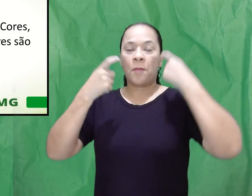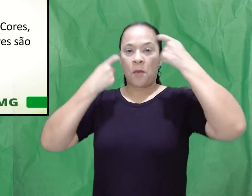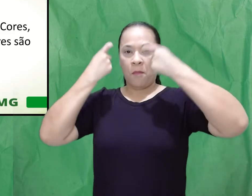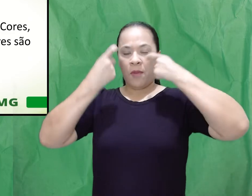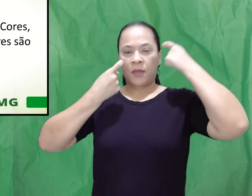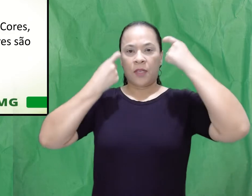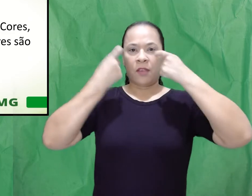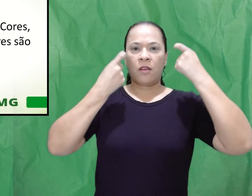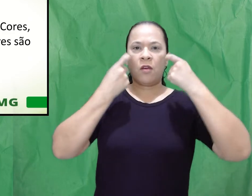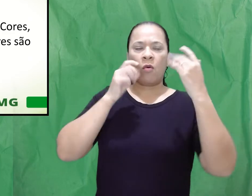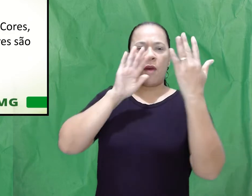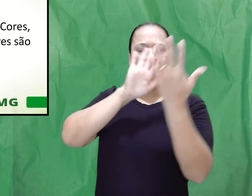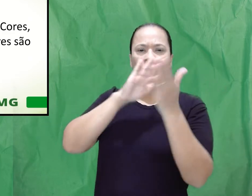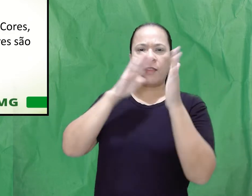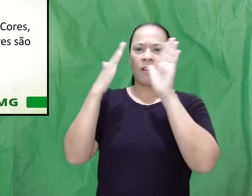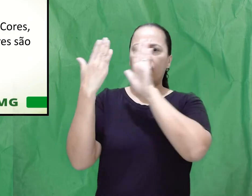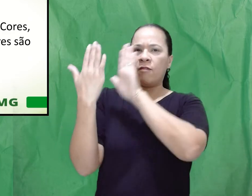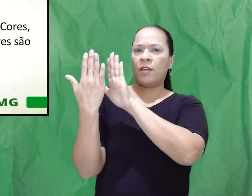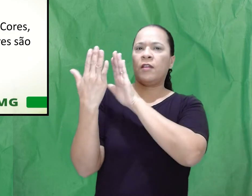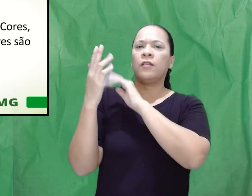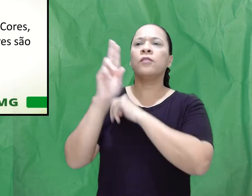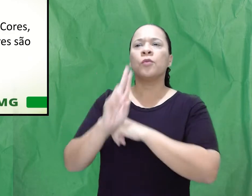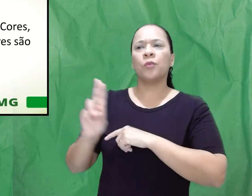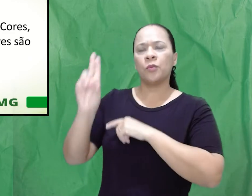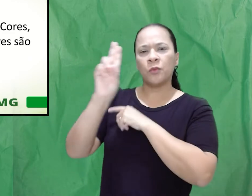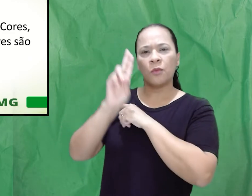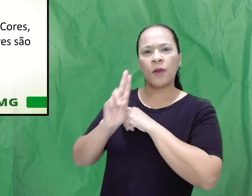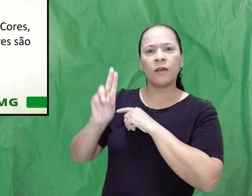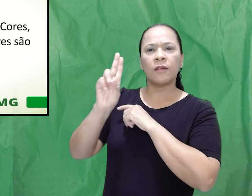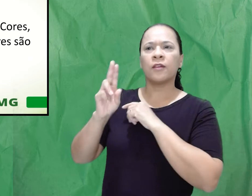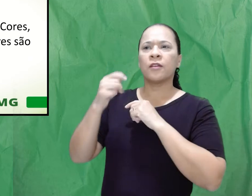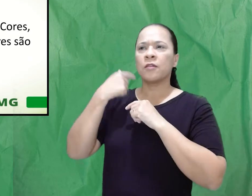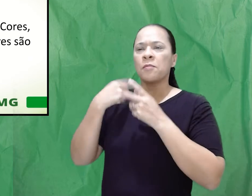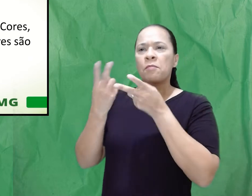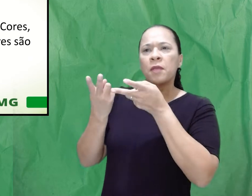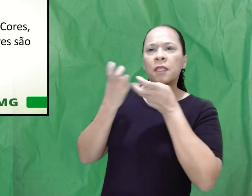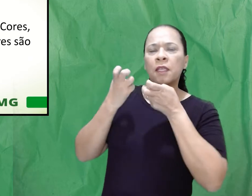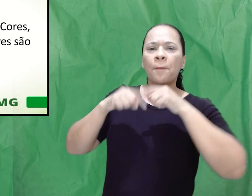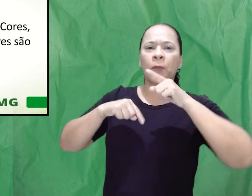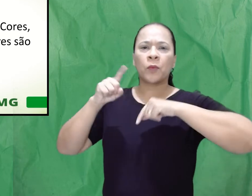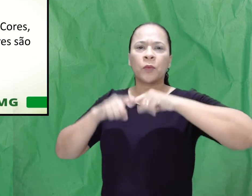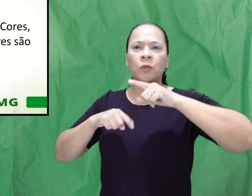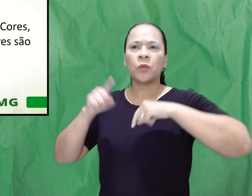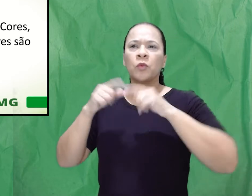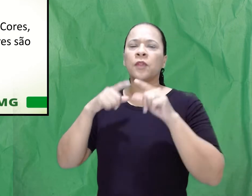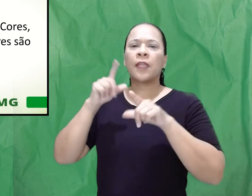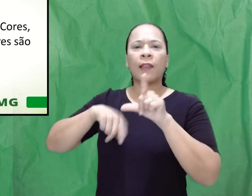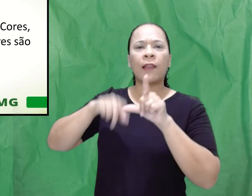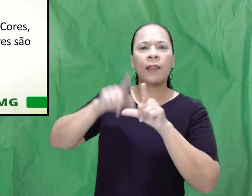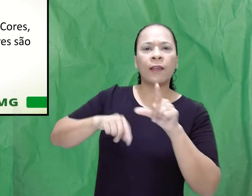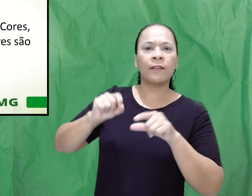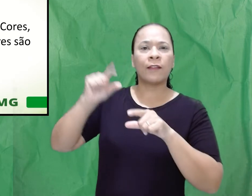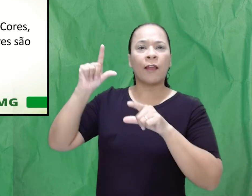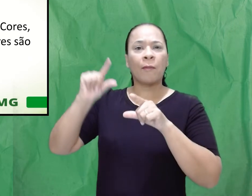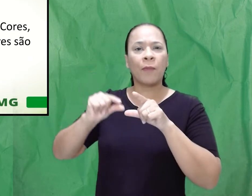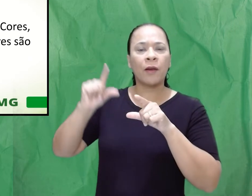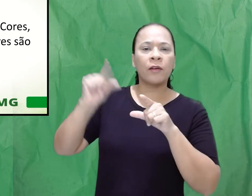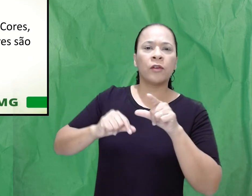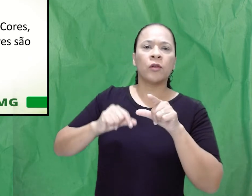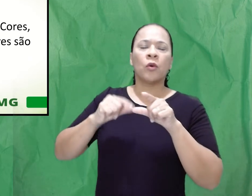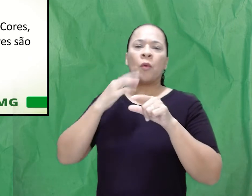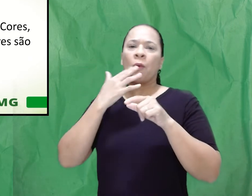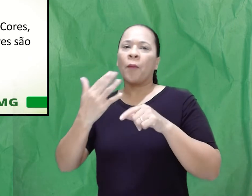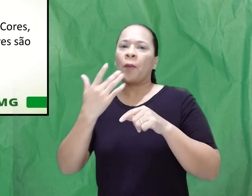os usuários verão o produto? Quais são as cores? Qual a fonte escolhida? Como vai ser as imagens? O layout